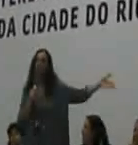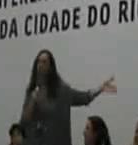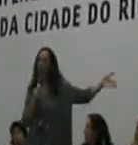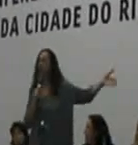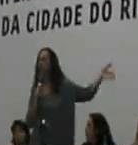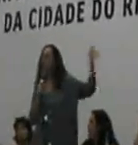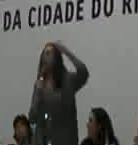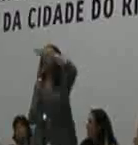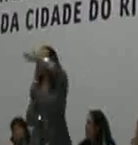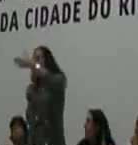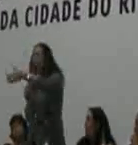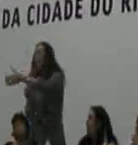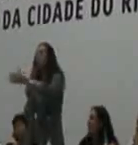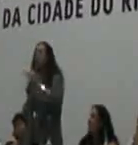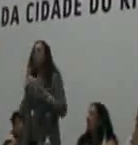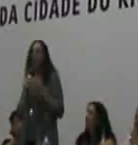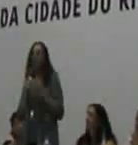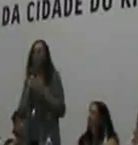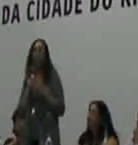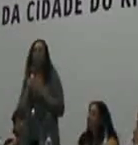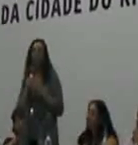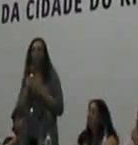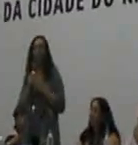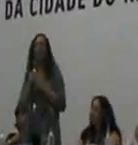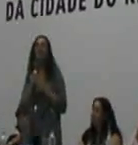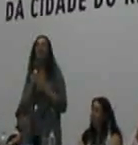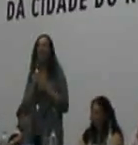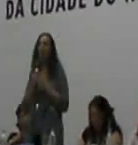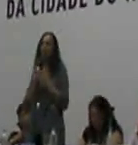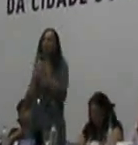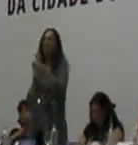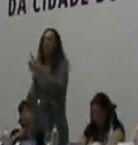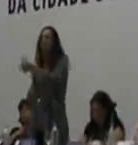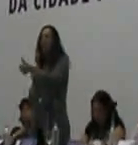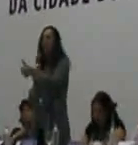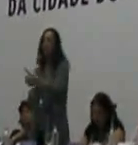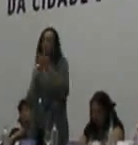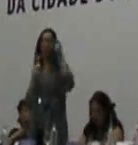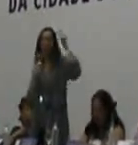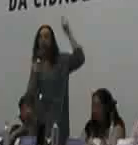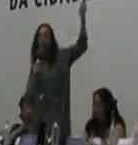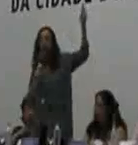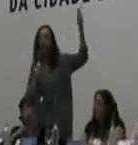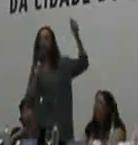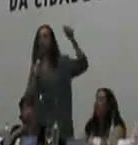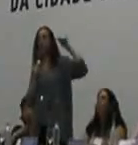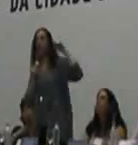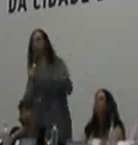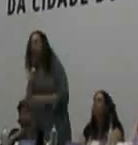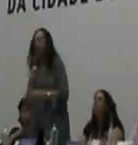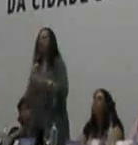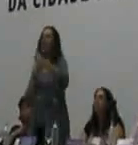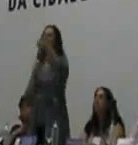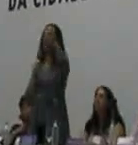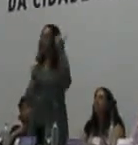dedicadas, como essas que estão aqui, no cumprimento da Lei Maria da Penha. Então é necessário que o movimento, o executivo,